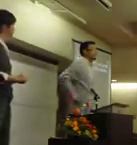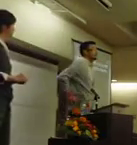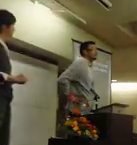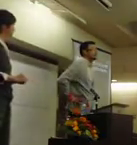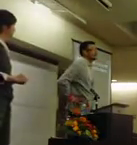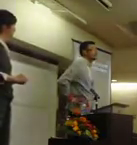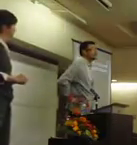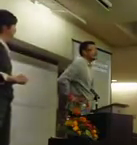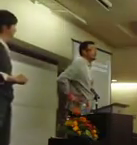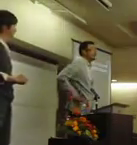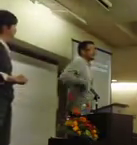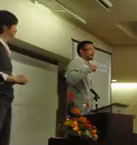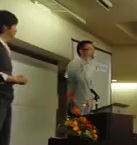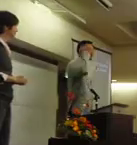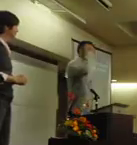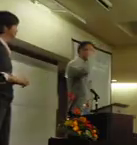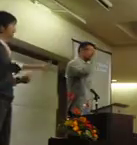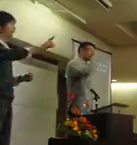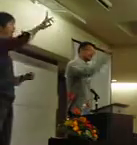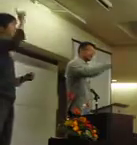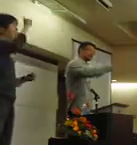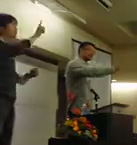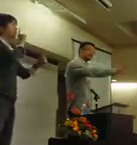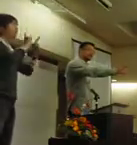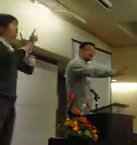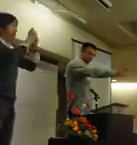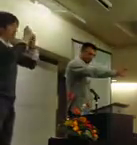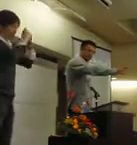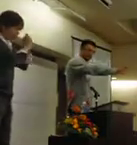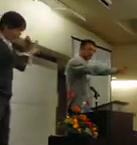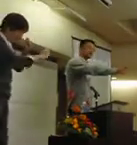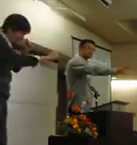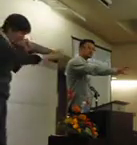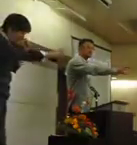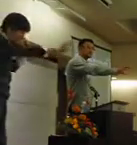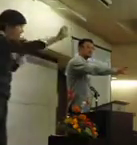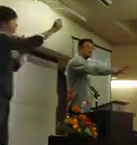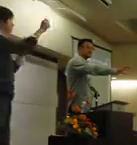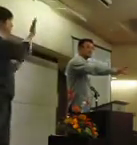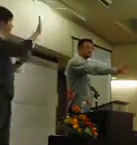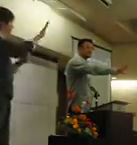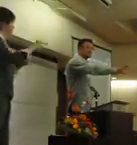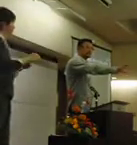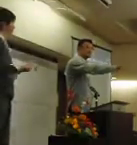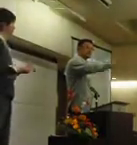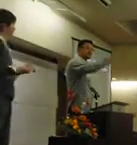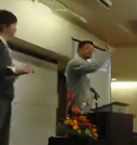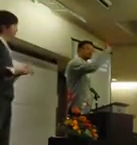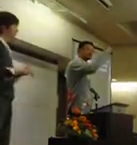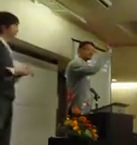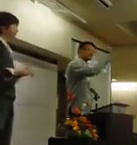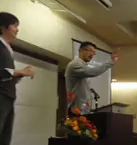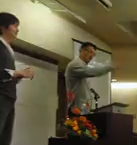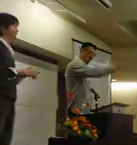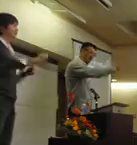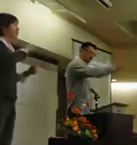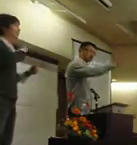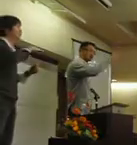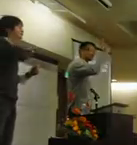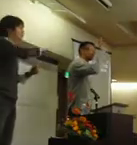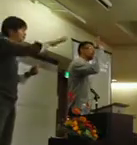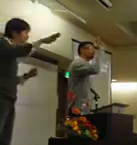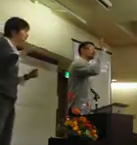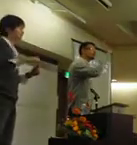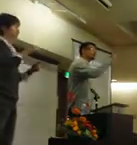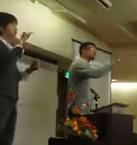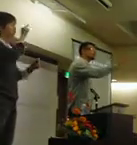神の言葉はとこしえに立つ。 私たちは